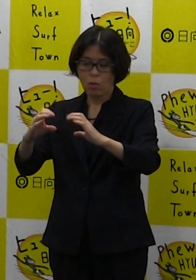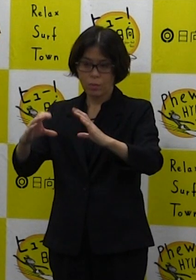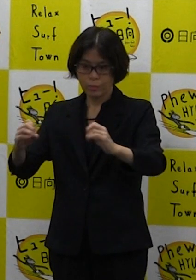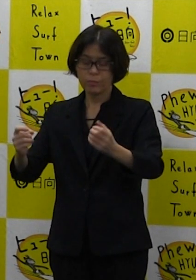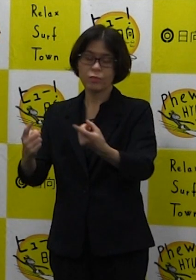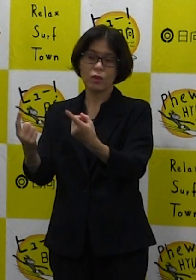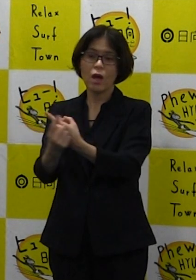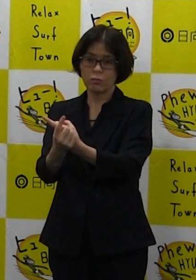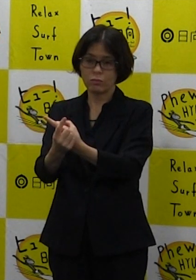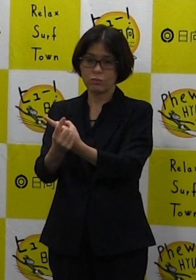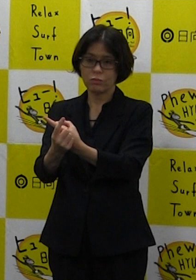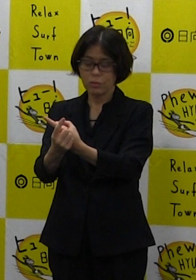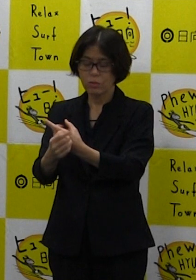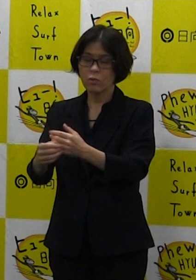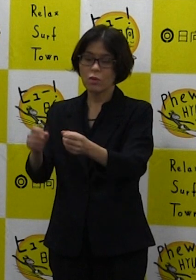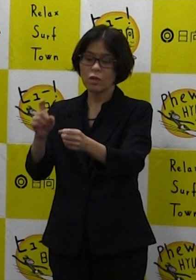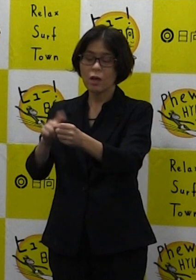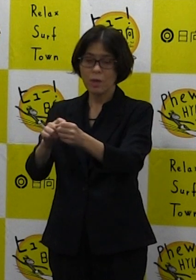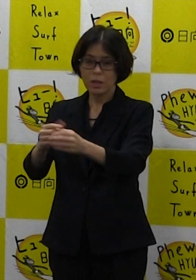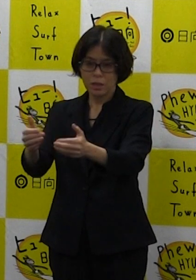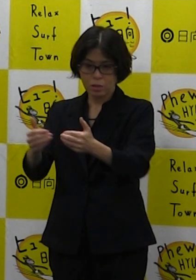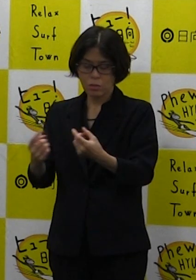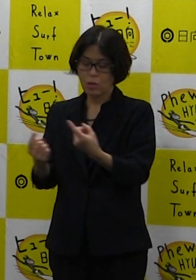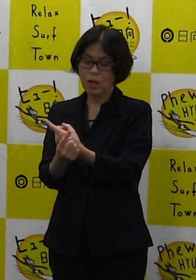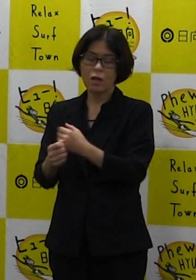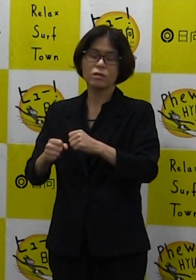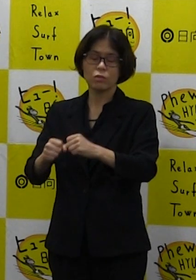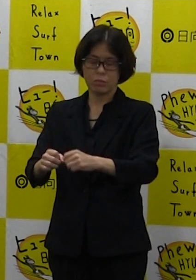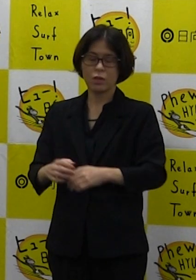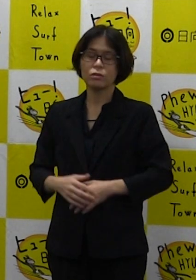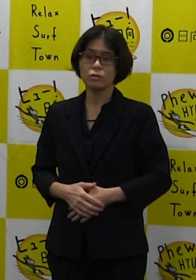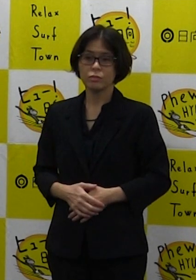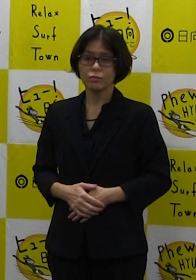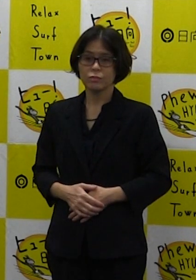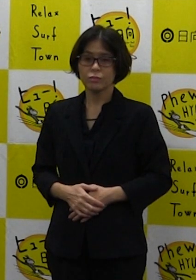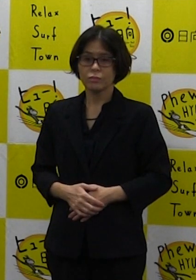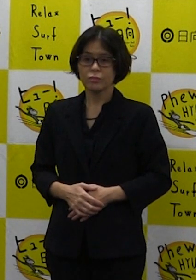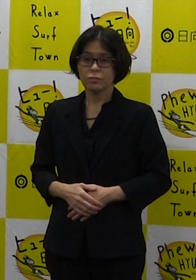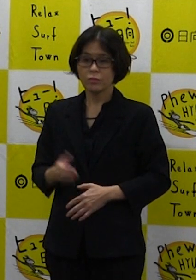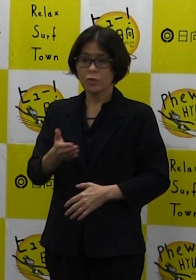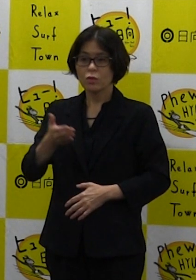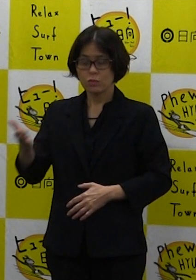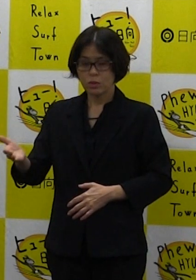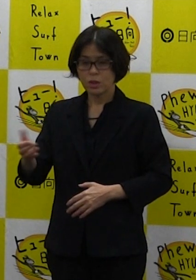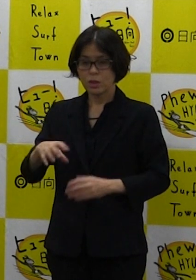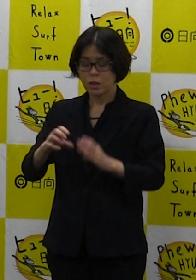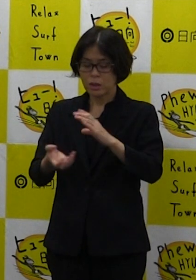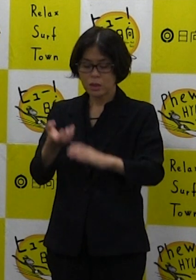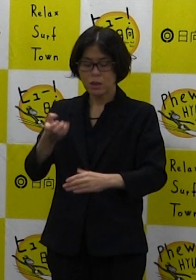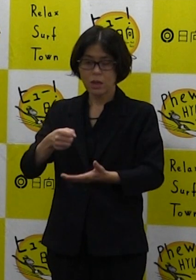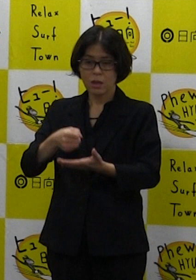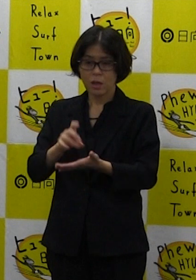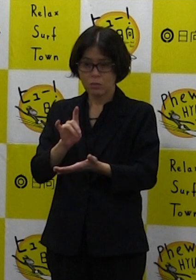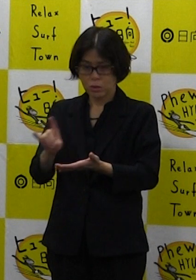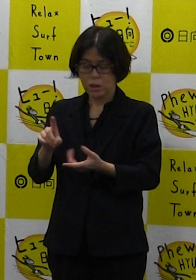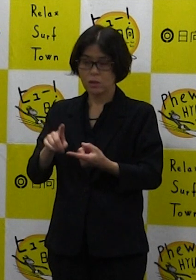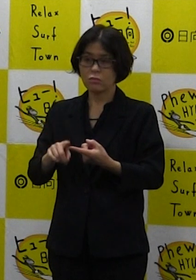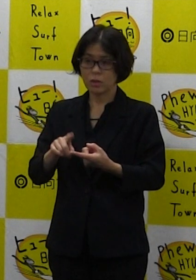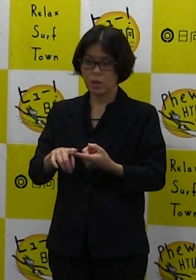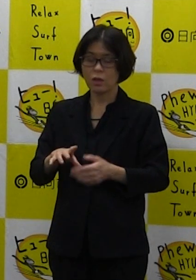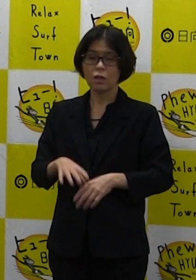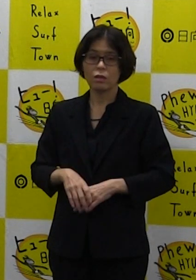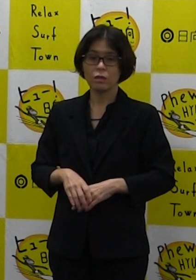行うことについて所要の改正を行うものであります次に事件決議についてです